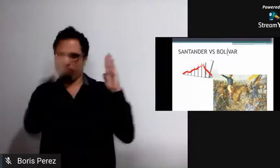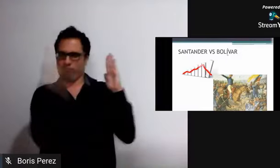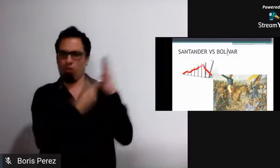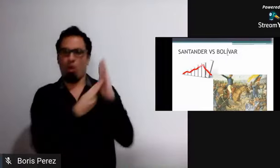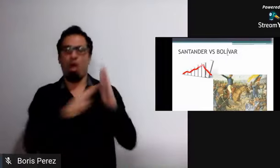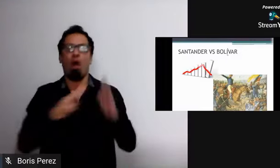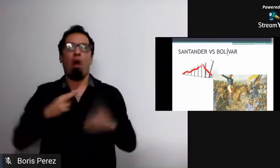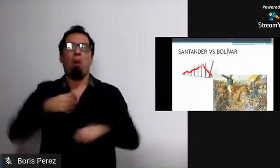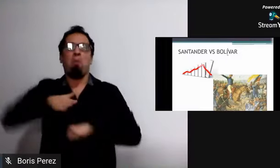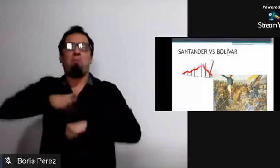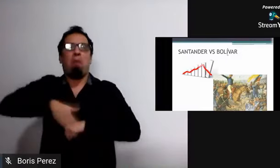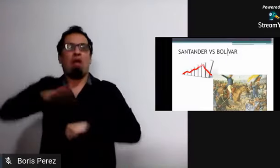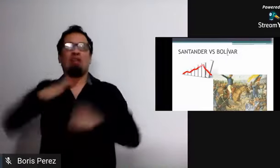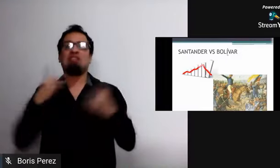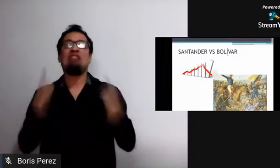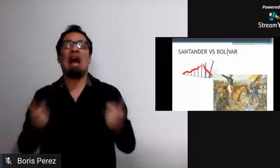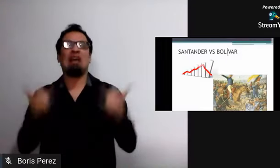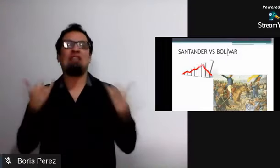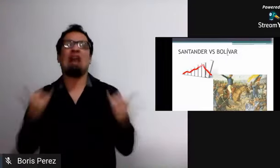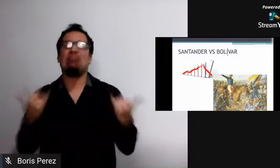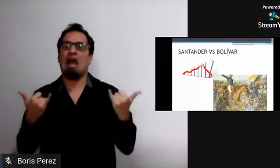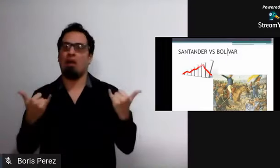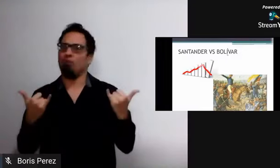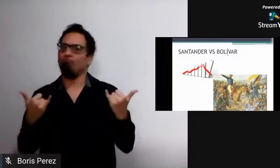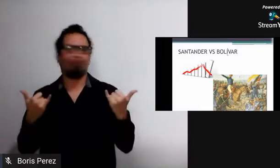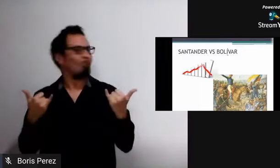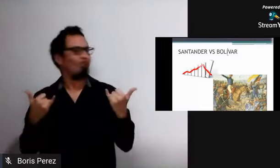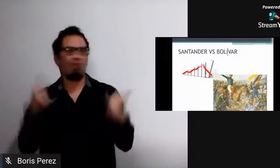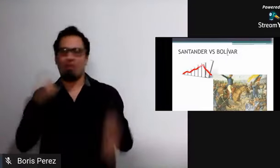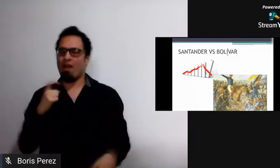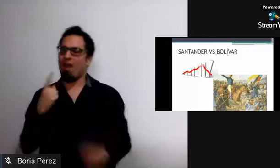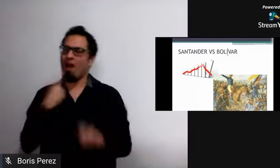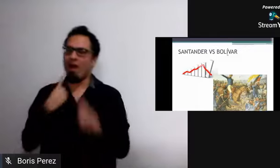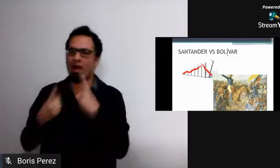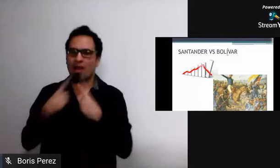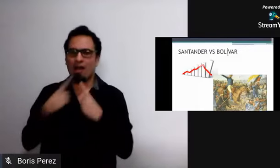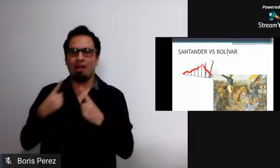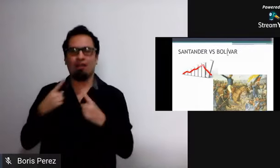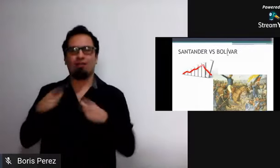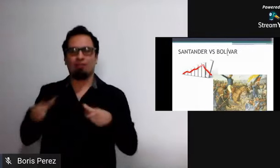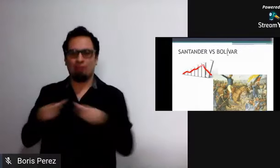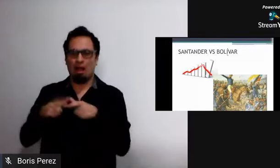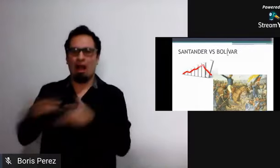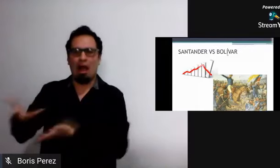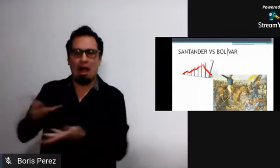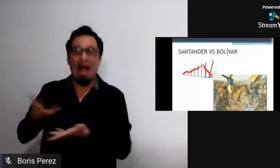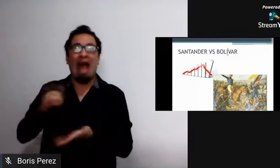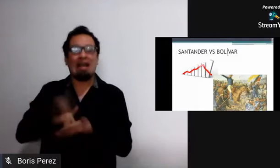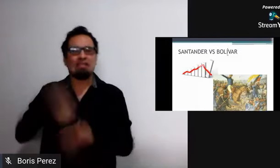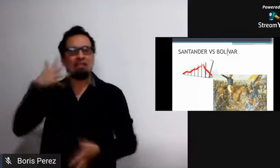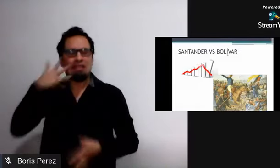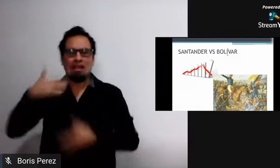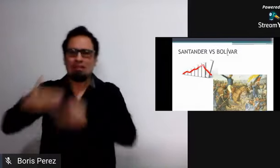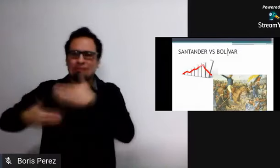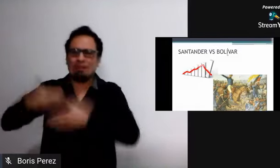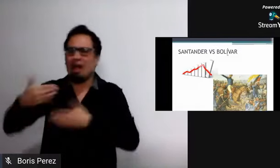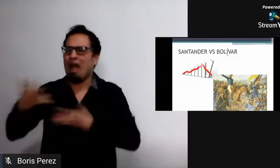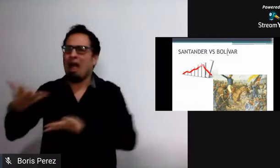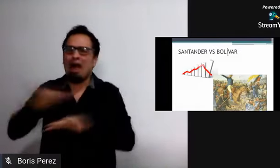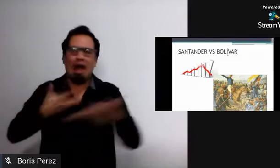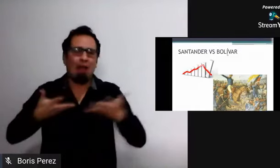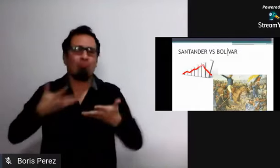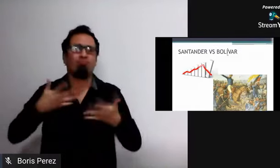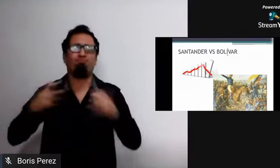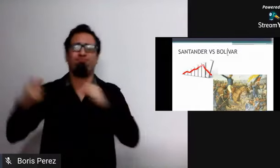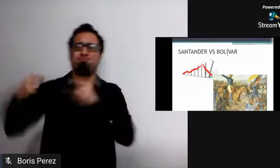carácter era constitucionalista, era muy apegado a las leyes, él sabía que todo tenía que ser a través de